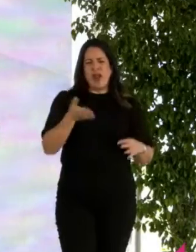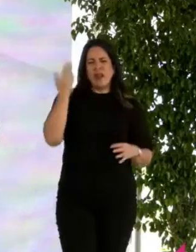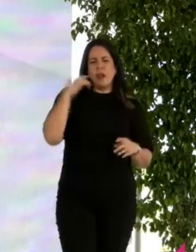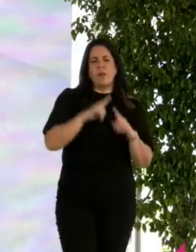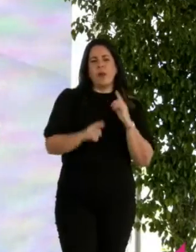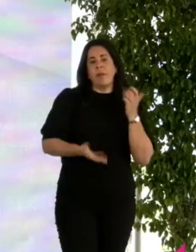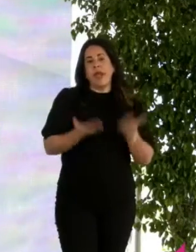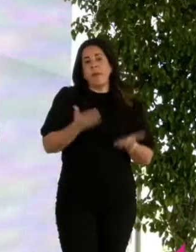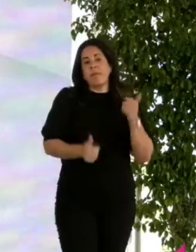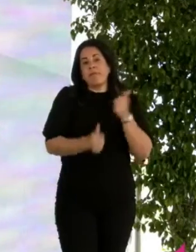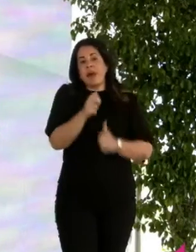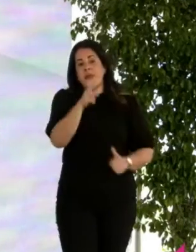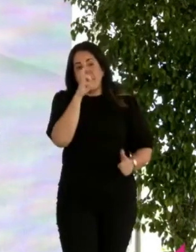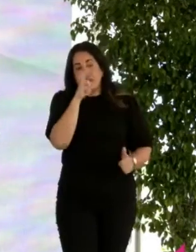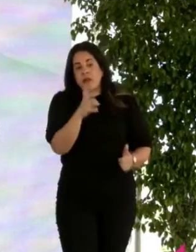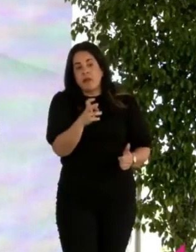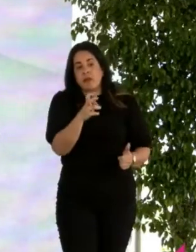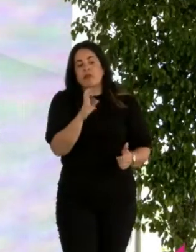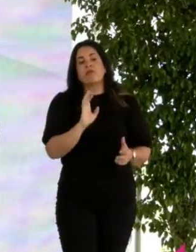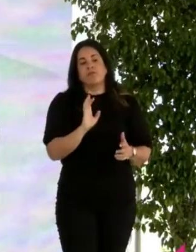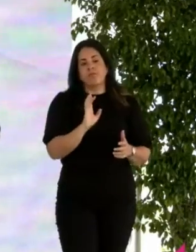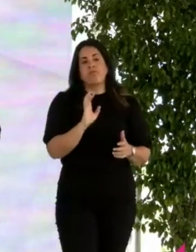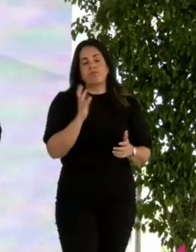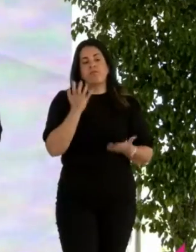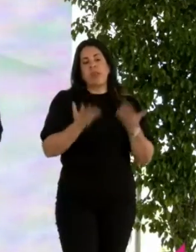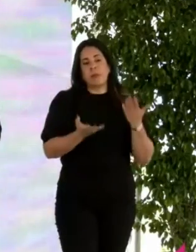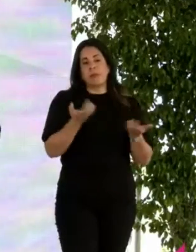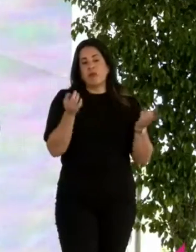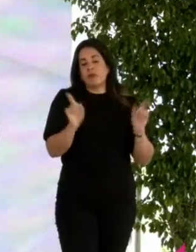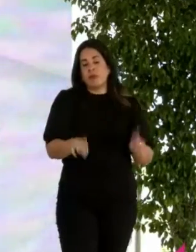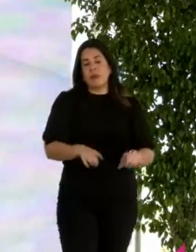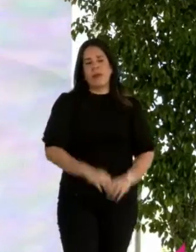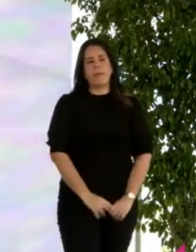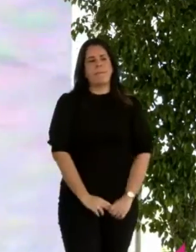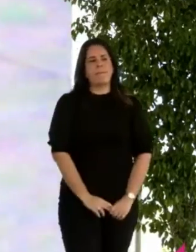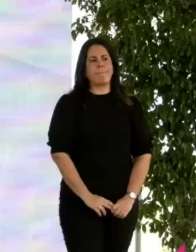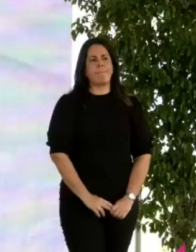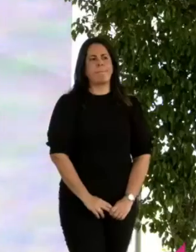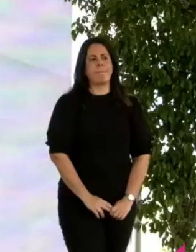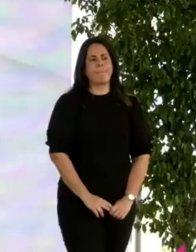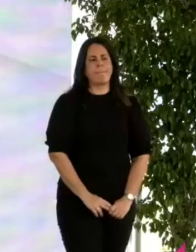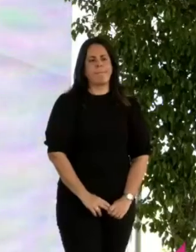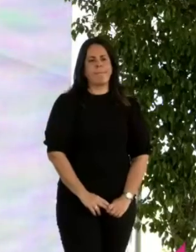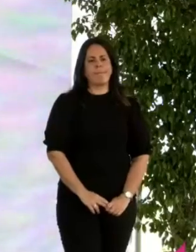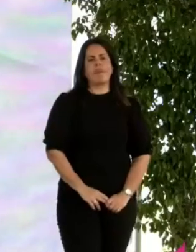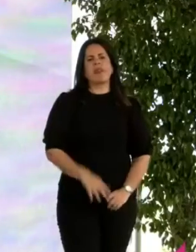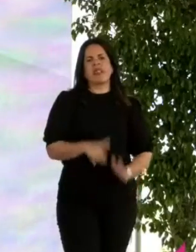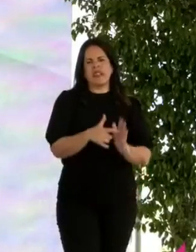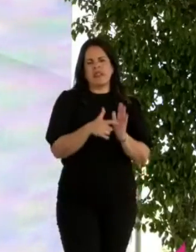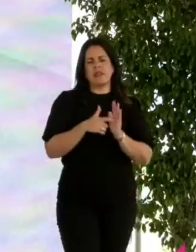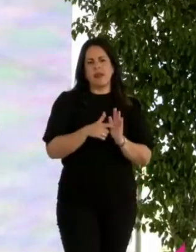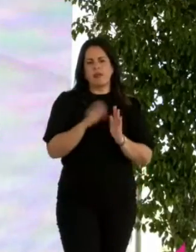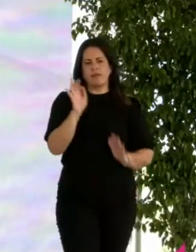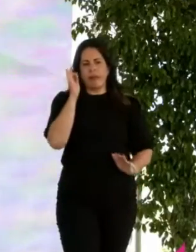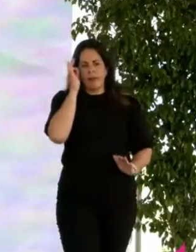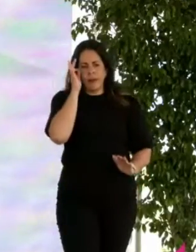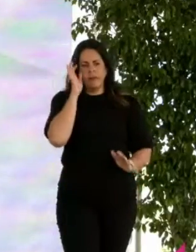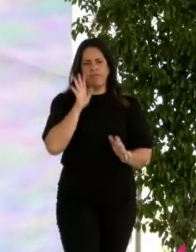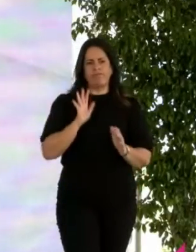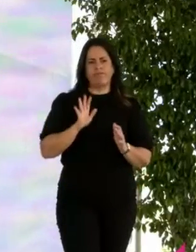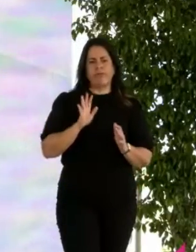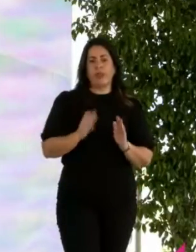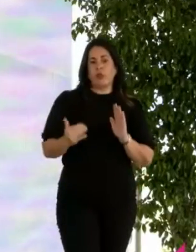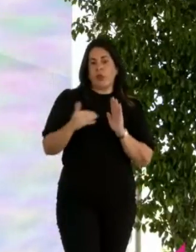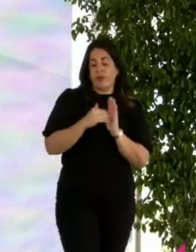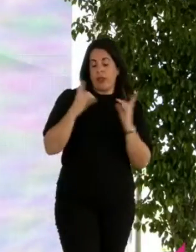estrictos. No descartamos ser más estrictos que es lo que requiera el gobierno federal. Y otra